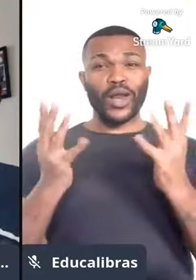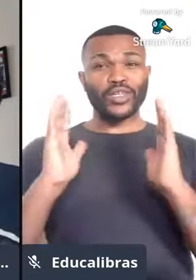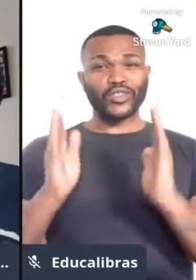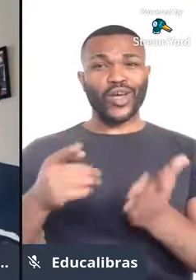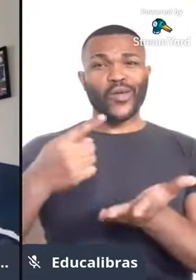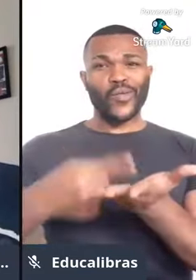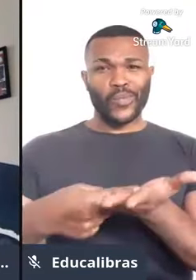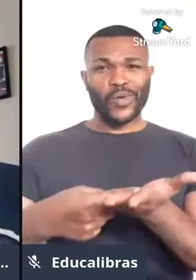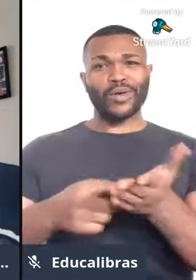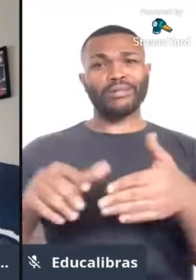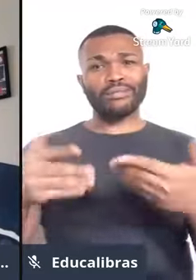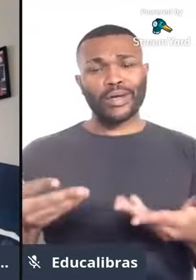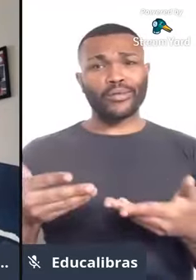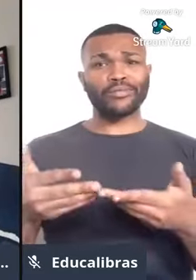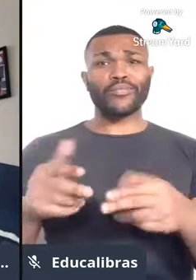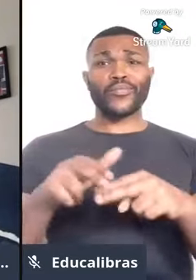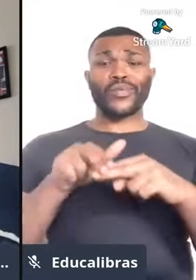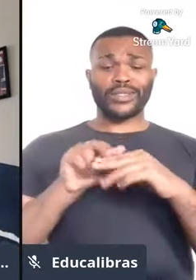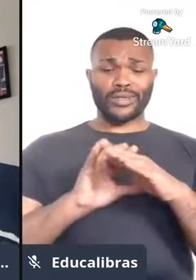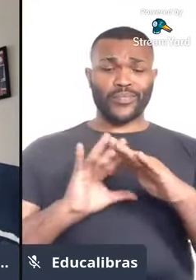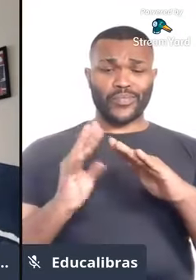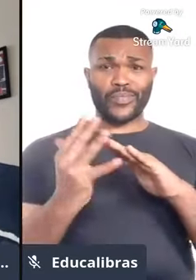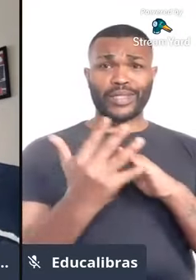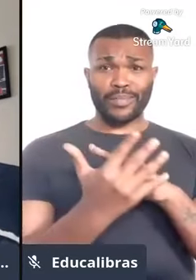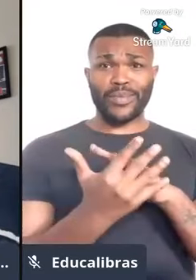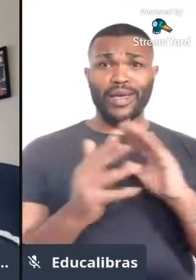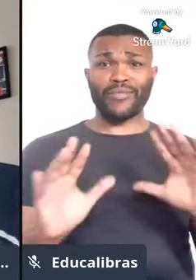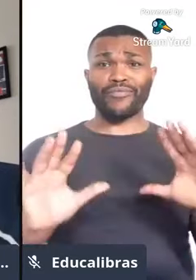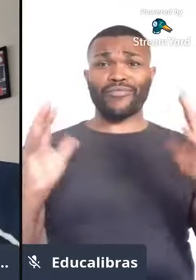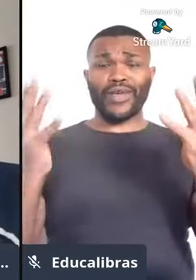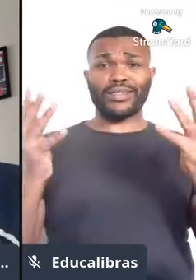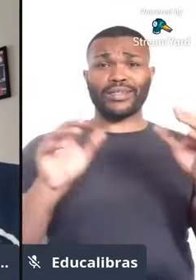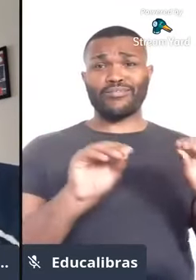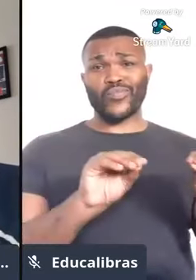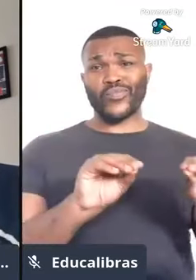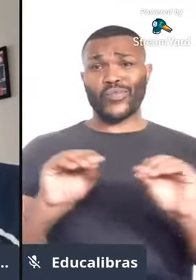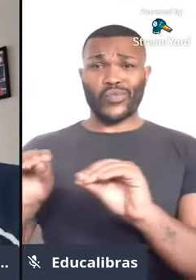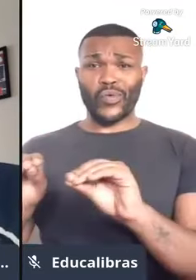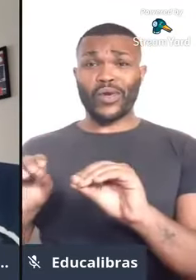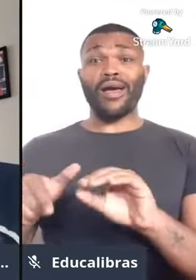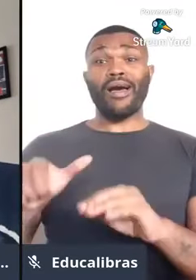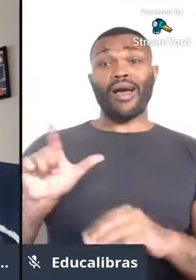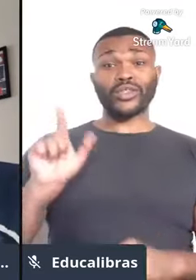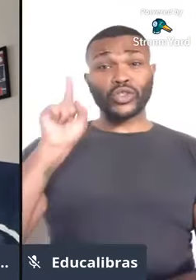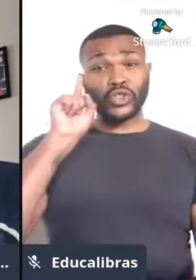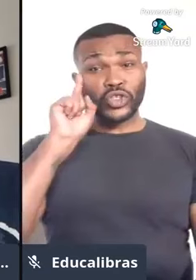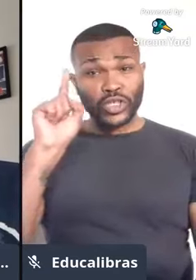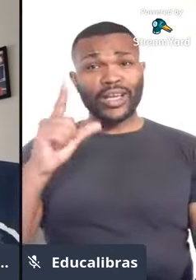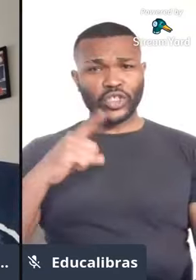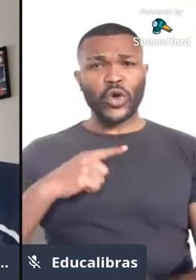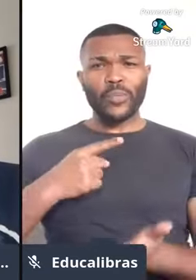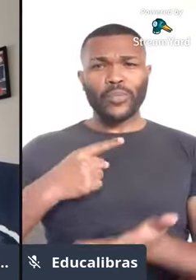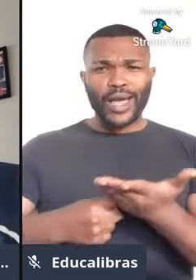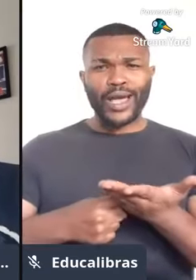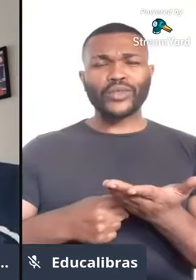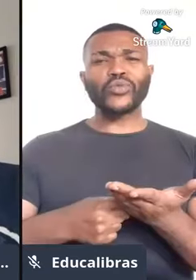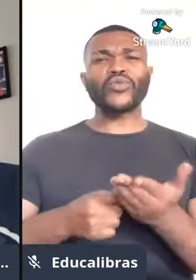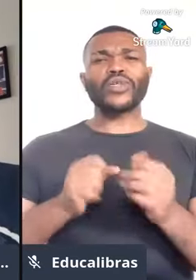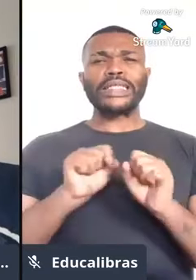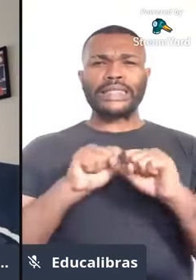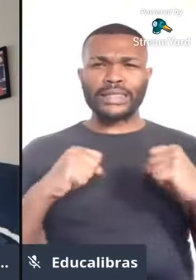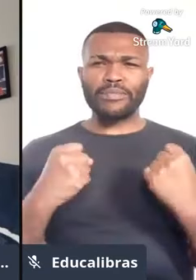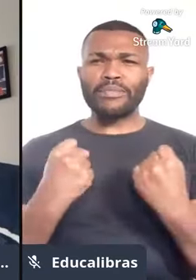atrapalhadas por essa pandemia. Nós íamos fazer um seminário nos dias 2 e 3, com uma